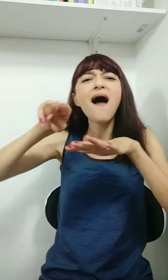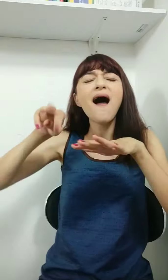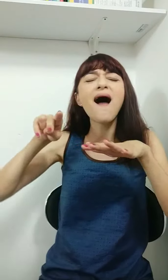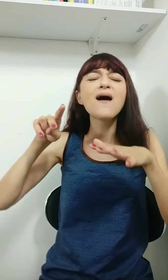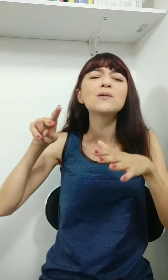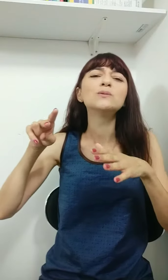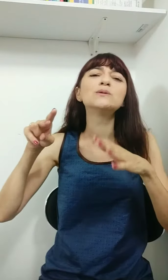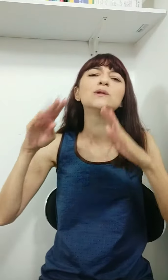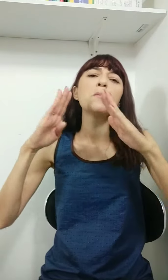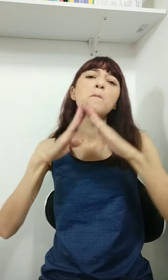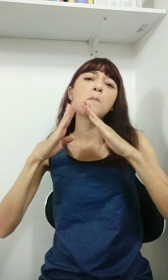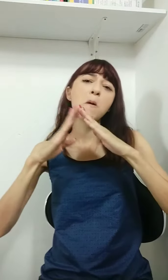variações. E eu sigo